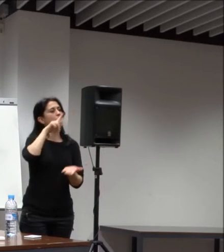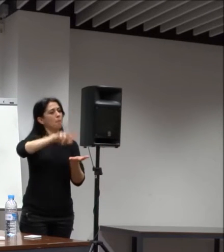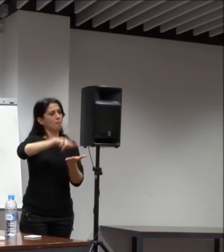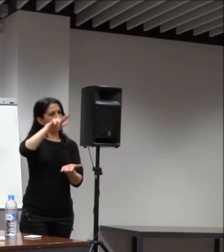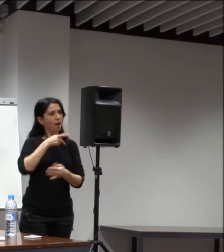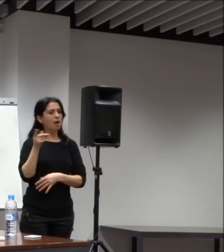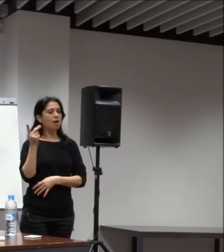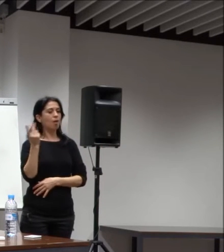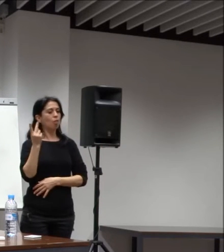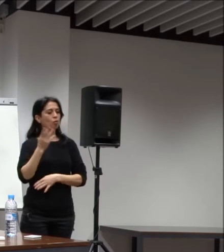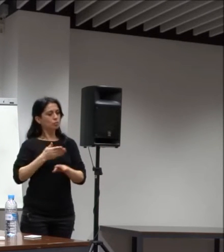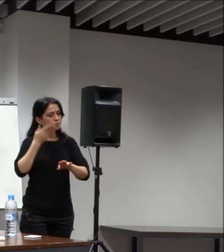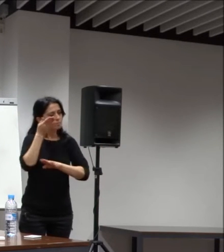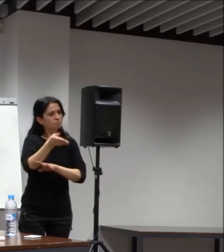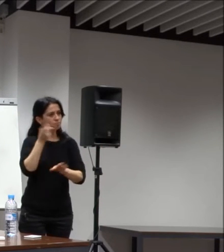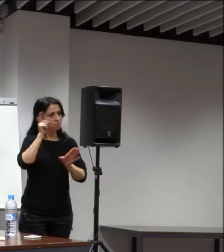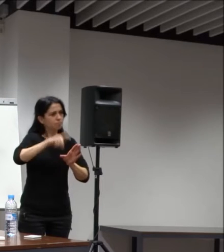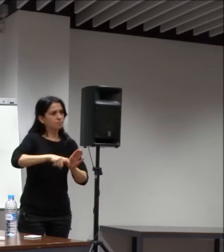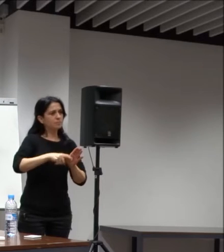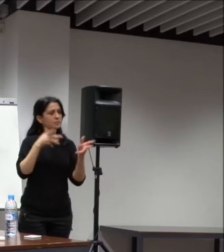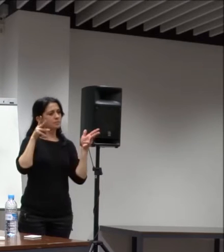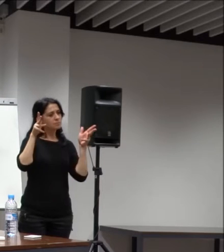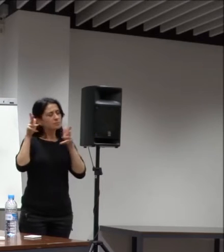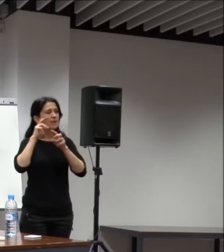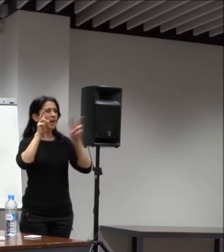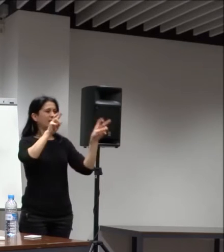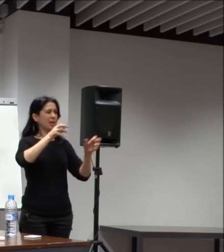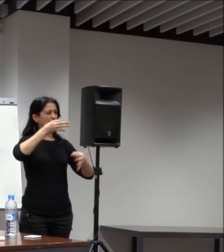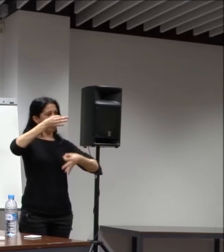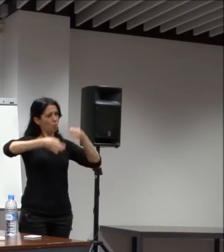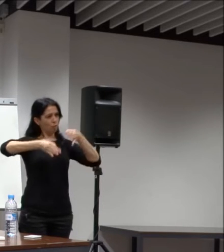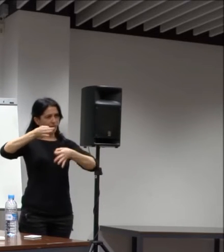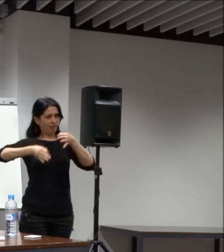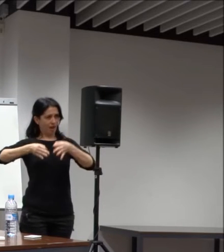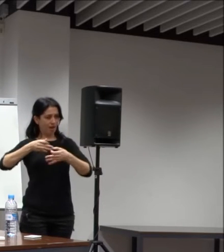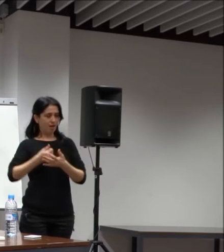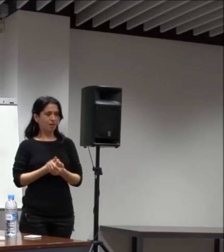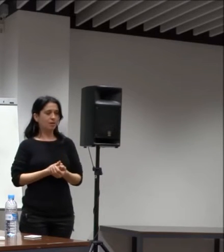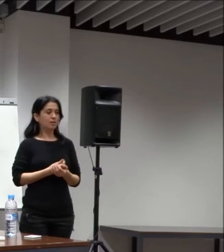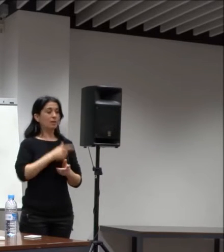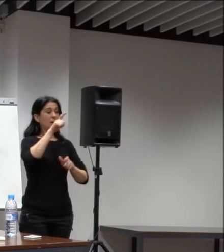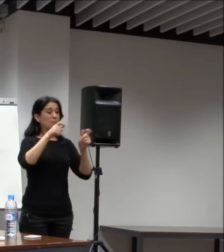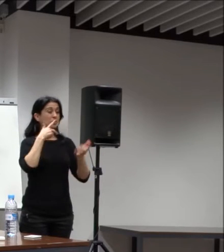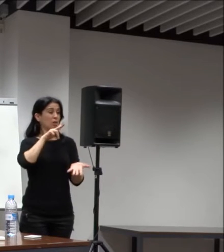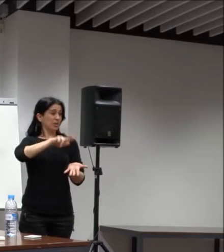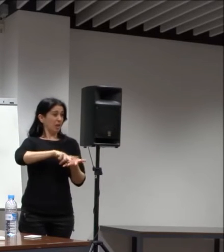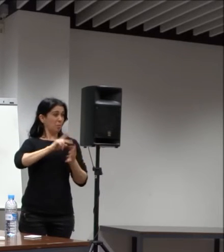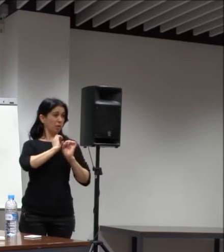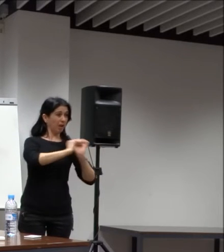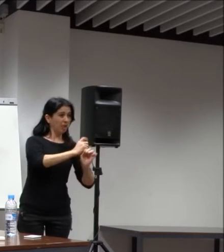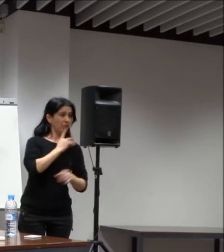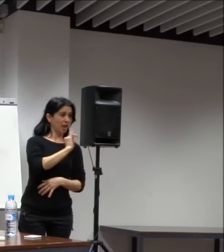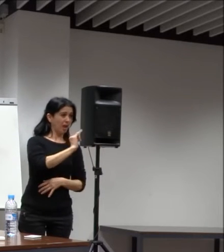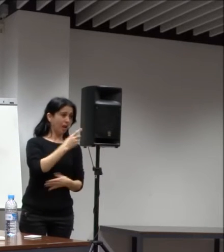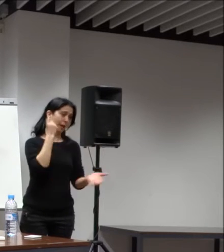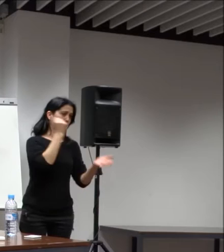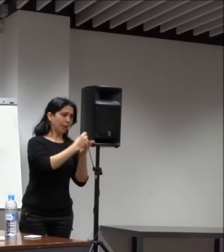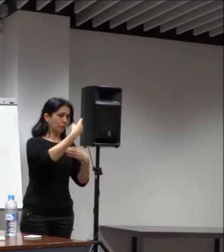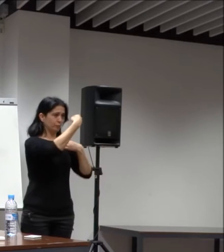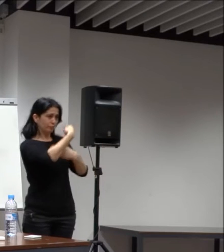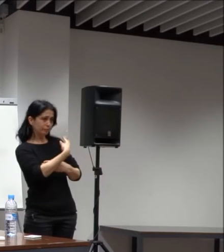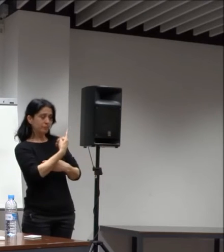donde han estado asesorando en materia judicial a los hipotecados ante sus bancos,